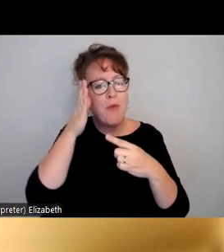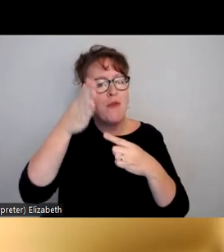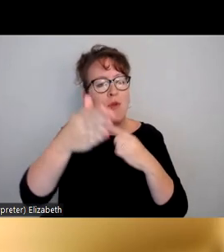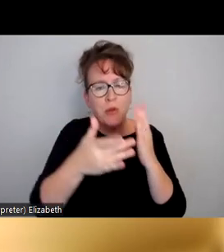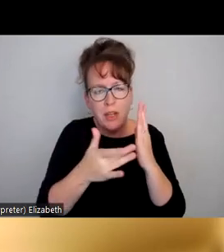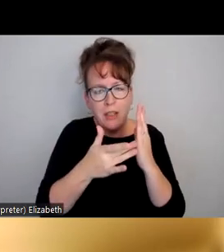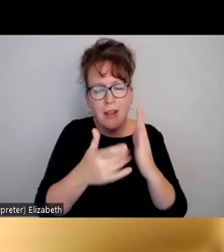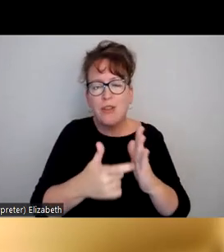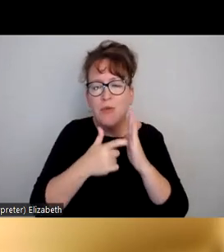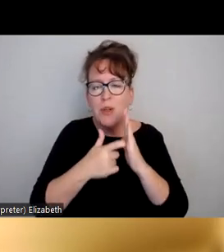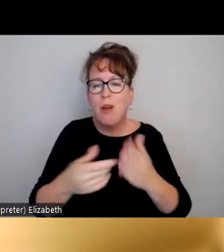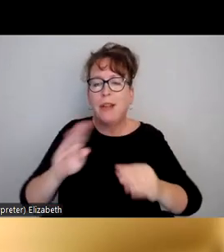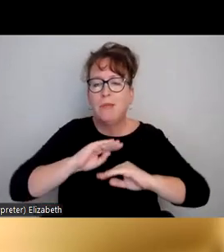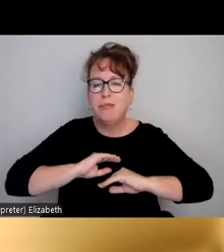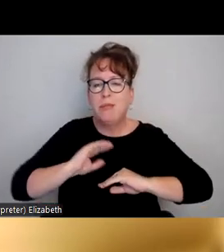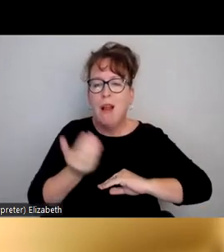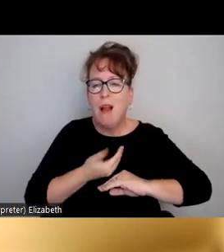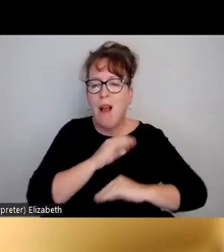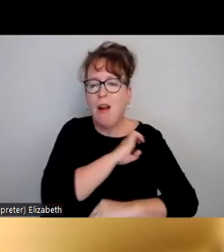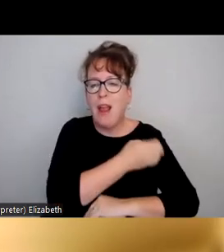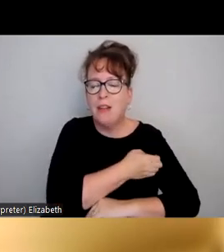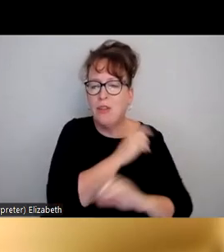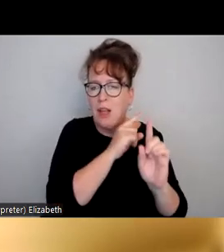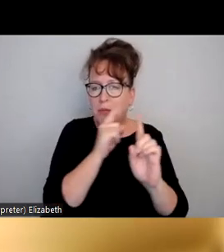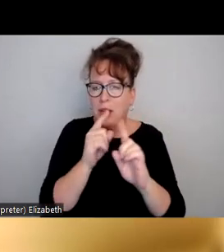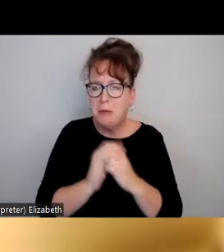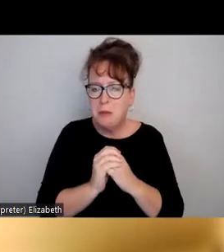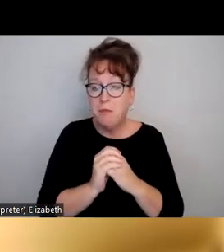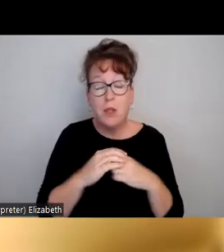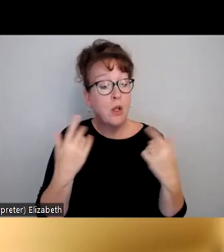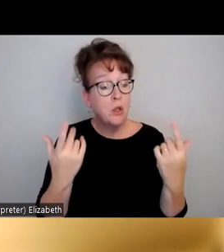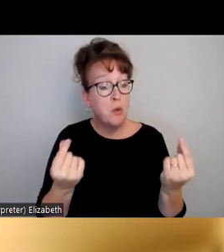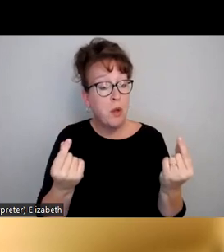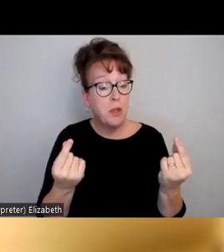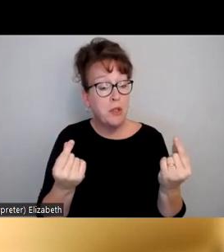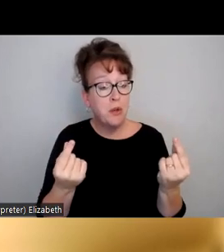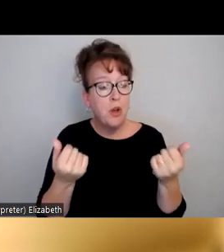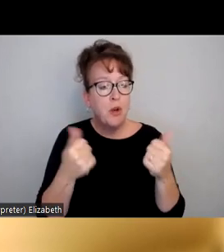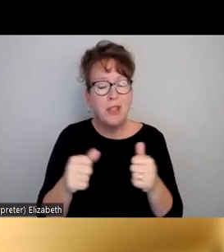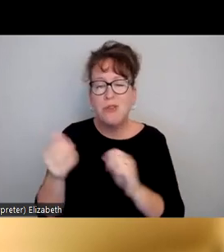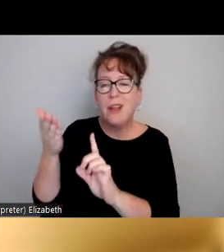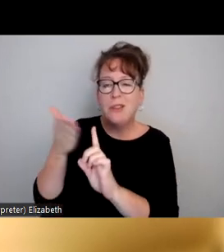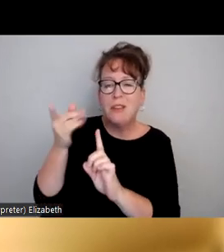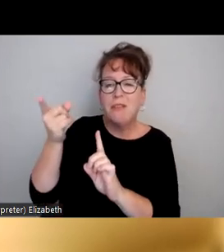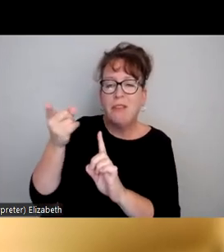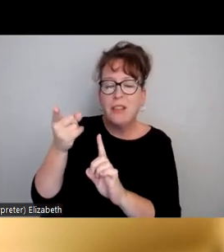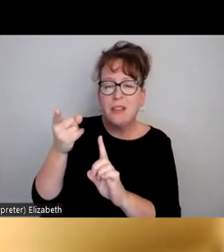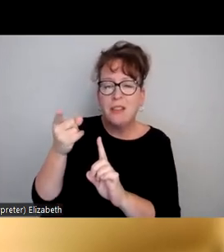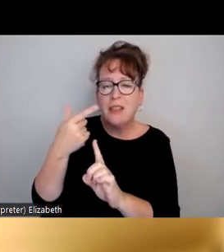eh Para e que podamos lograr esos objetivos de energía limpia